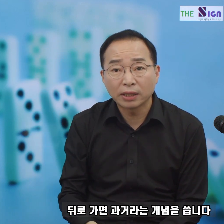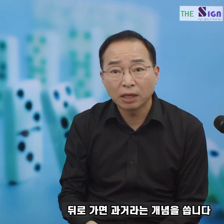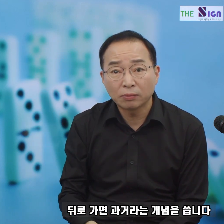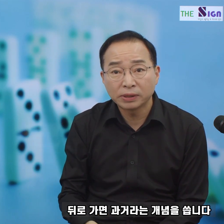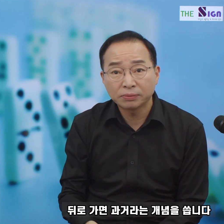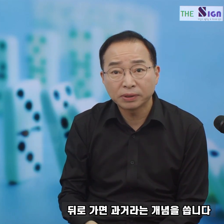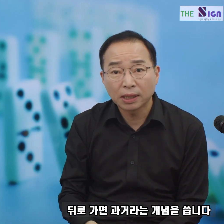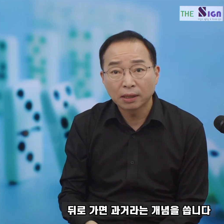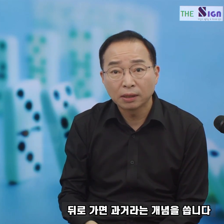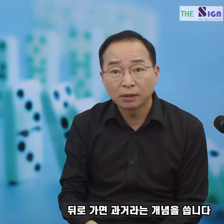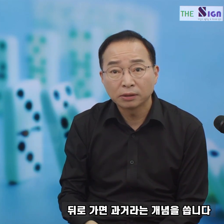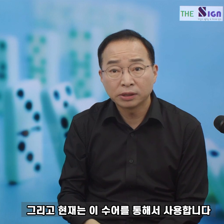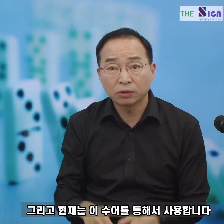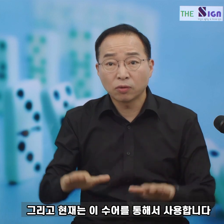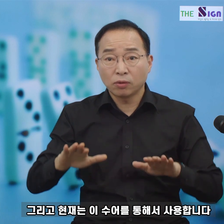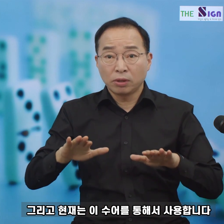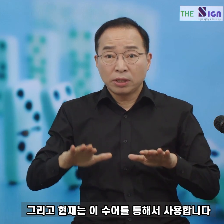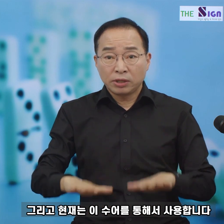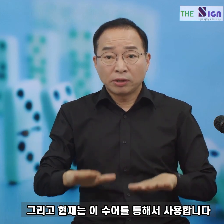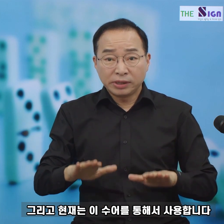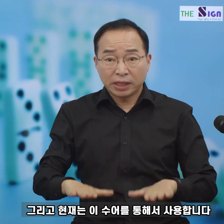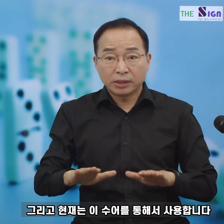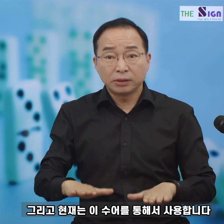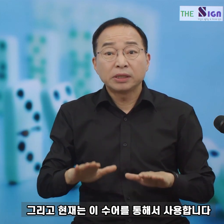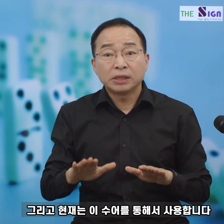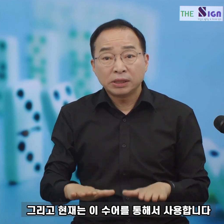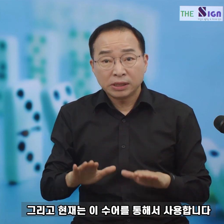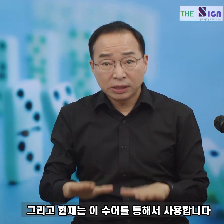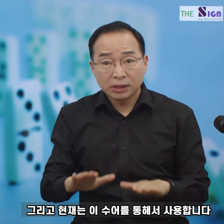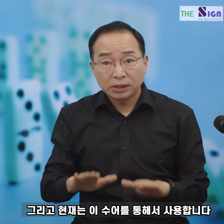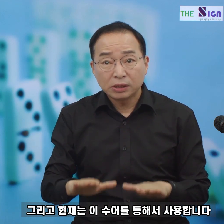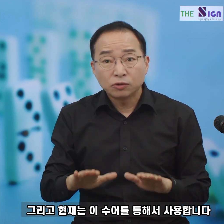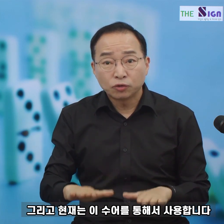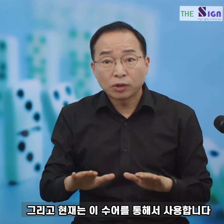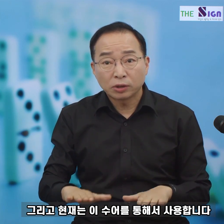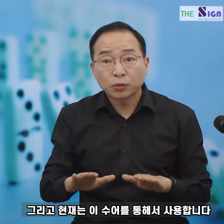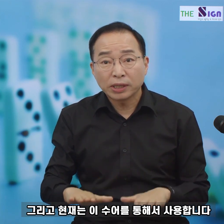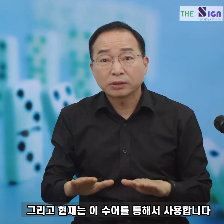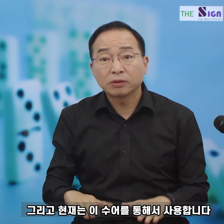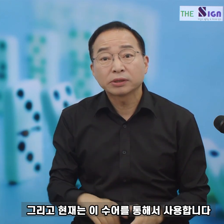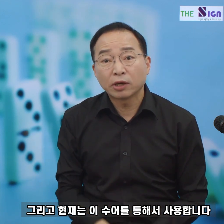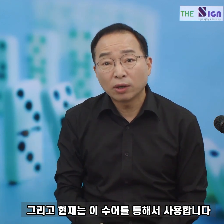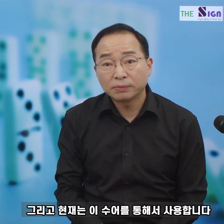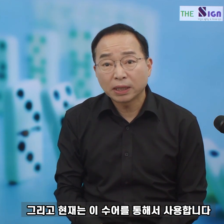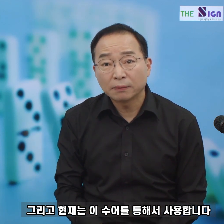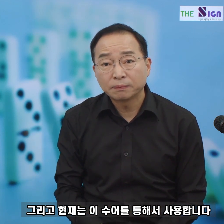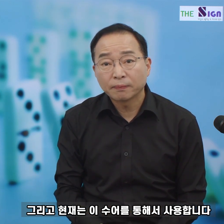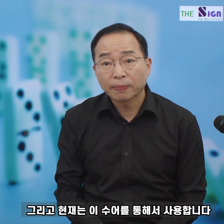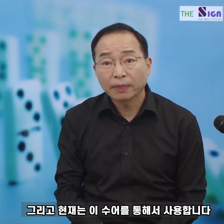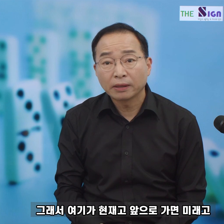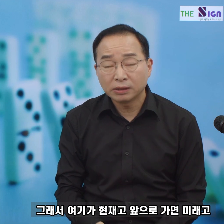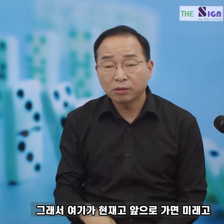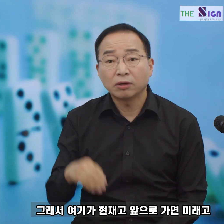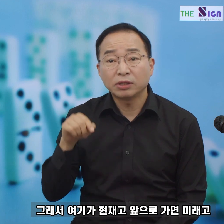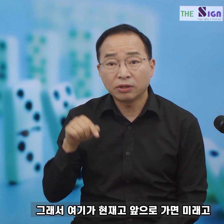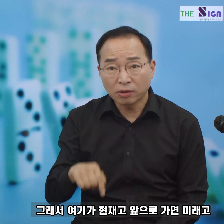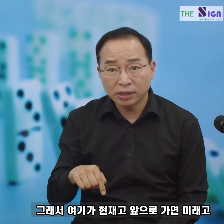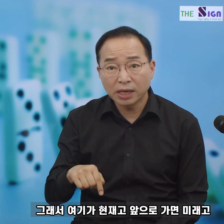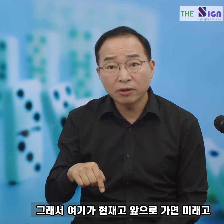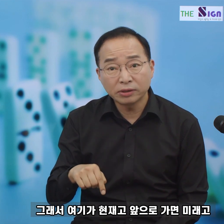개념을 씁니다. 그리고 현재는 이 수어를 통해서 사용합니다. 그래서 여기가